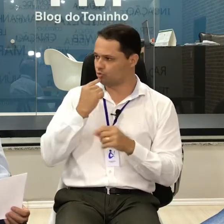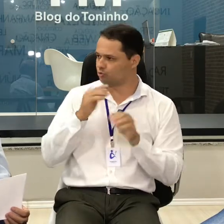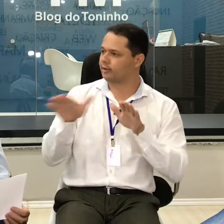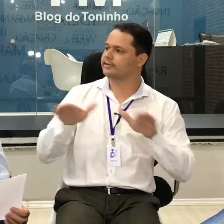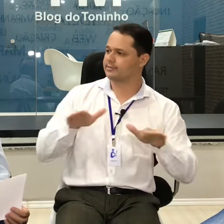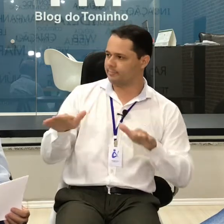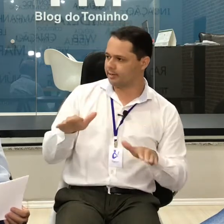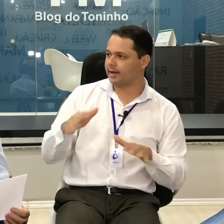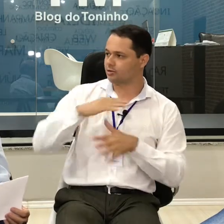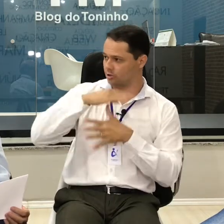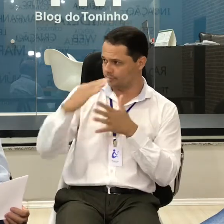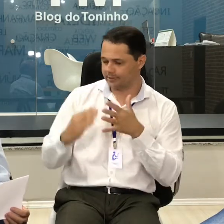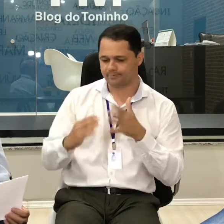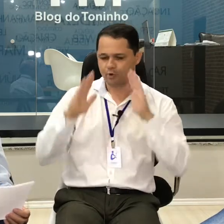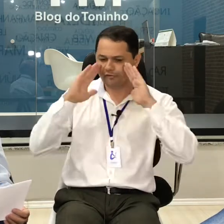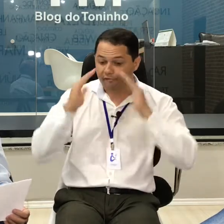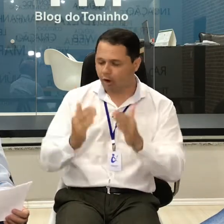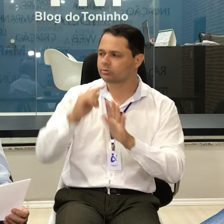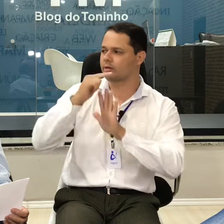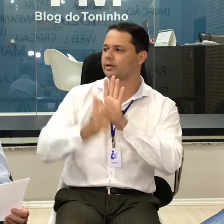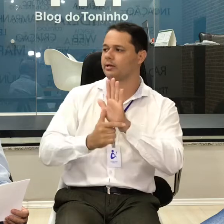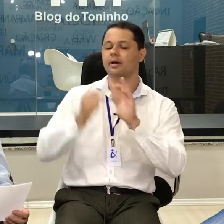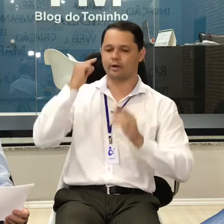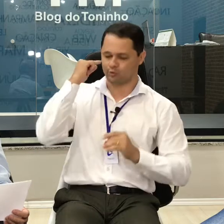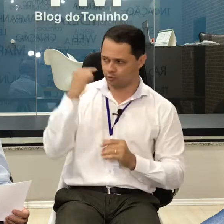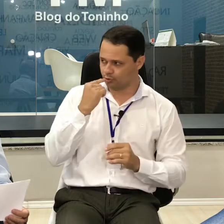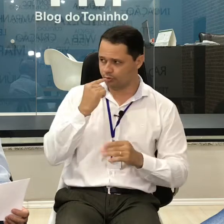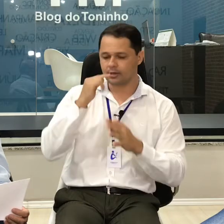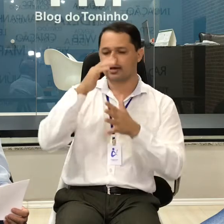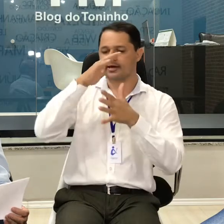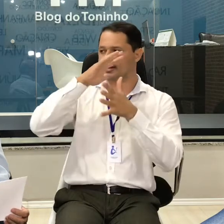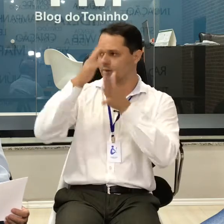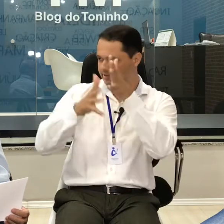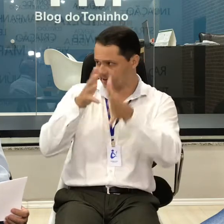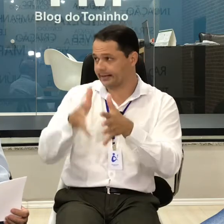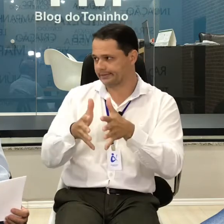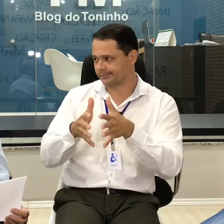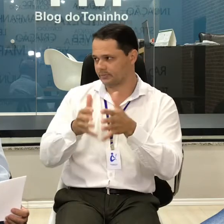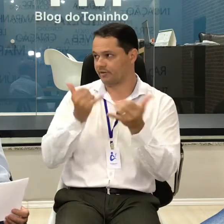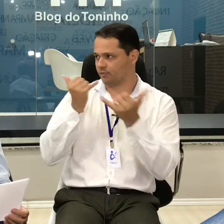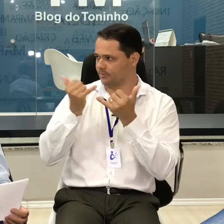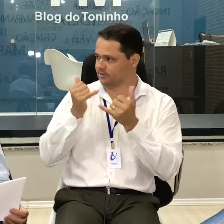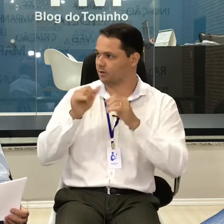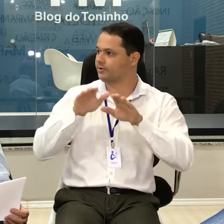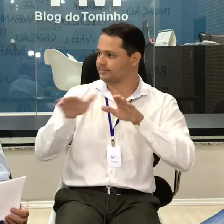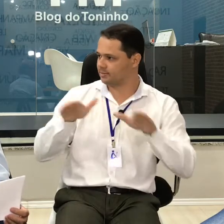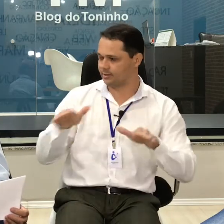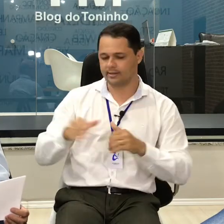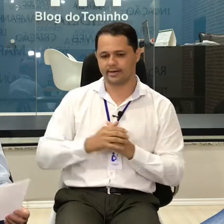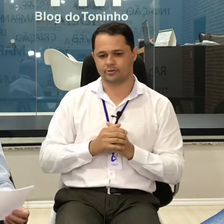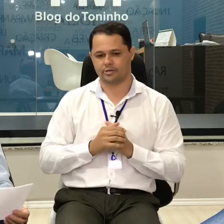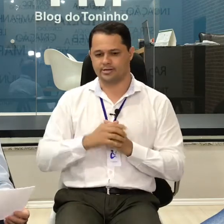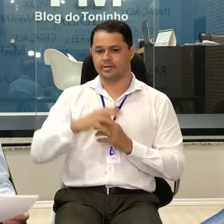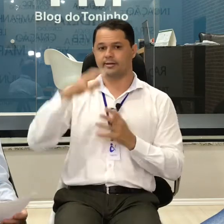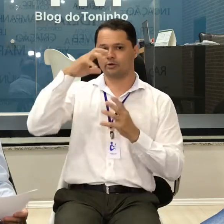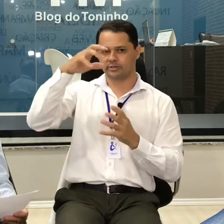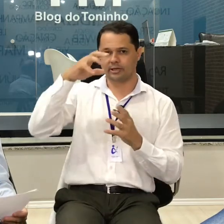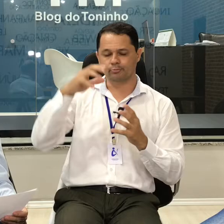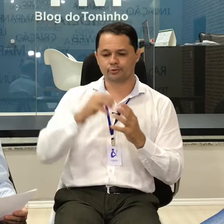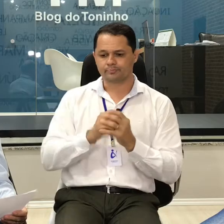surdo a ter acessibilidade em Libras. O foco da livraria é o surdo e a língua de sinais, informação e acessibilidade. Então, nós temos